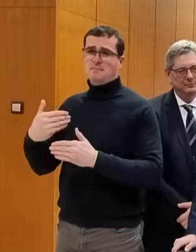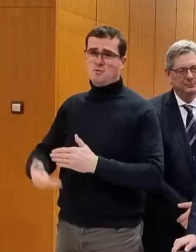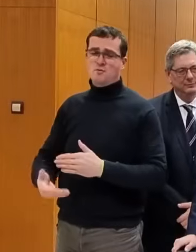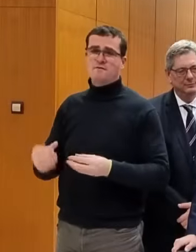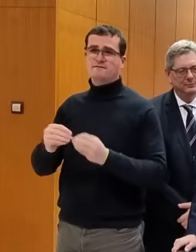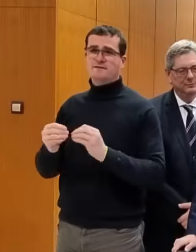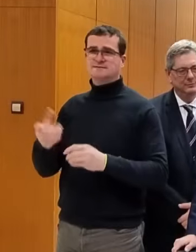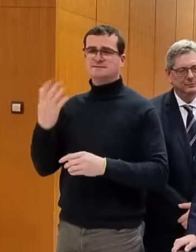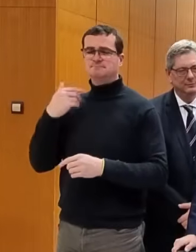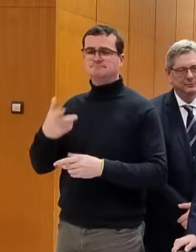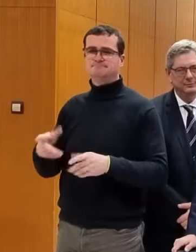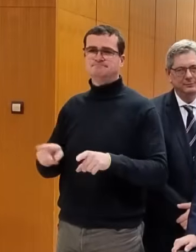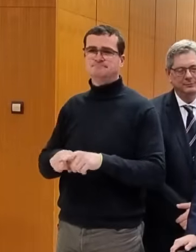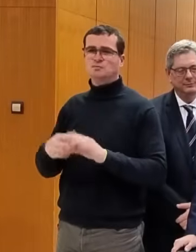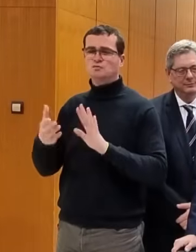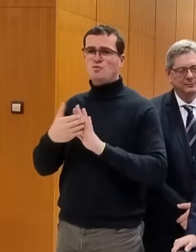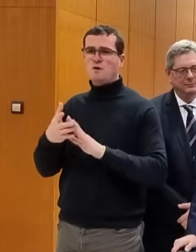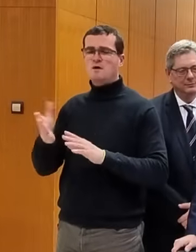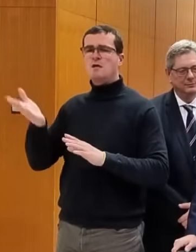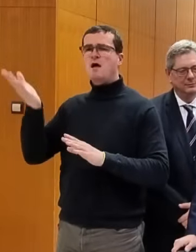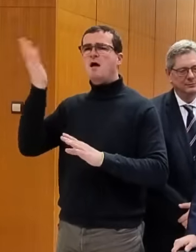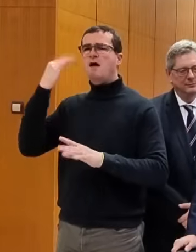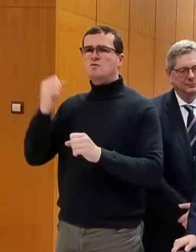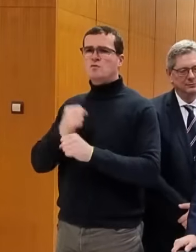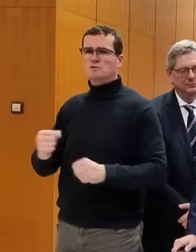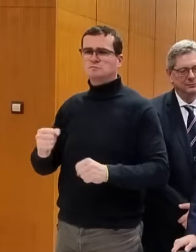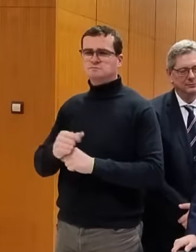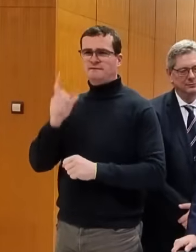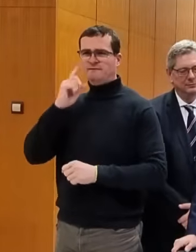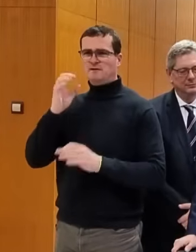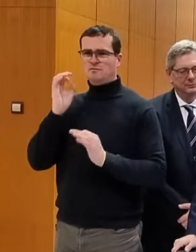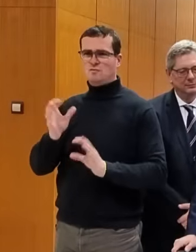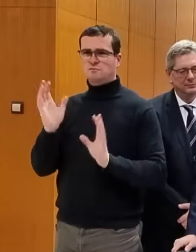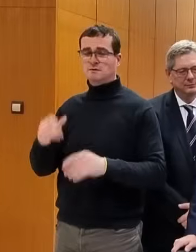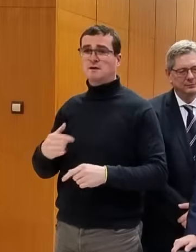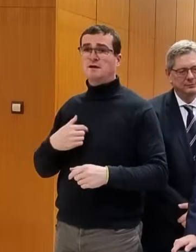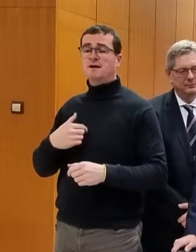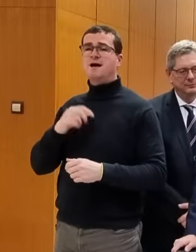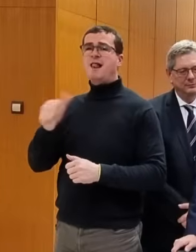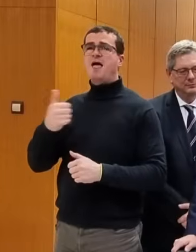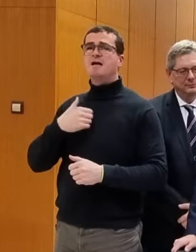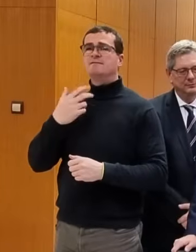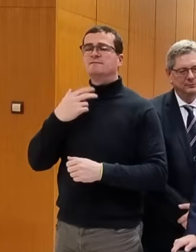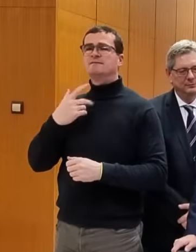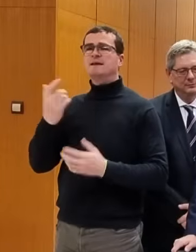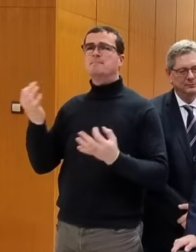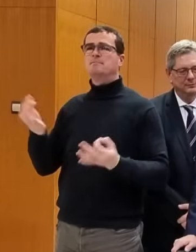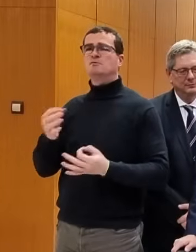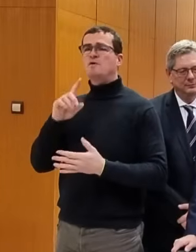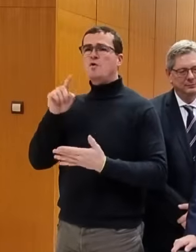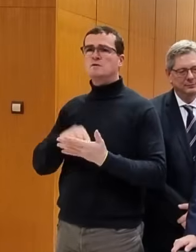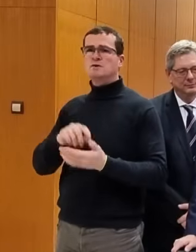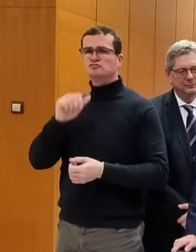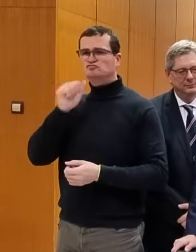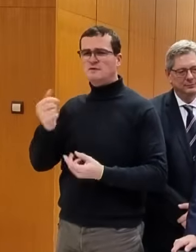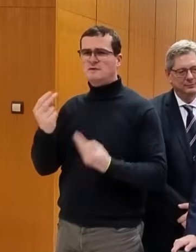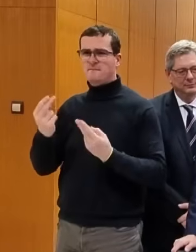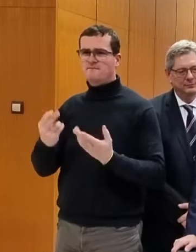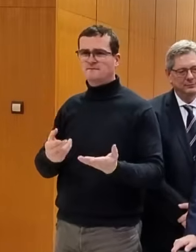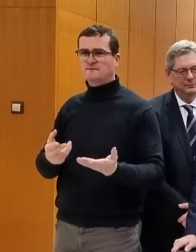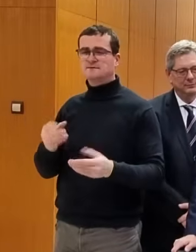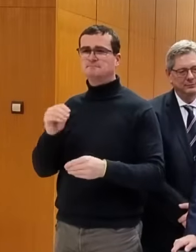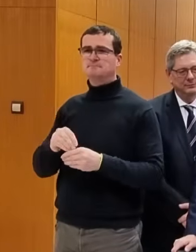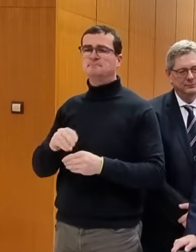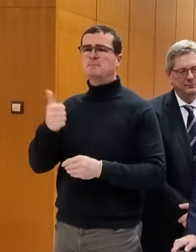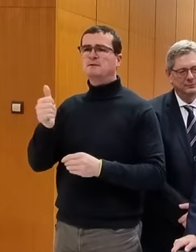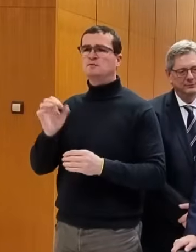Sú kauzy, ktoré majú proste dôkazy, ktoré už boli dávno rozbité a vy to viete veľmi dobre. A čo si hlavne musíte ukázať, prečo vaša otázka nemá vôbec žiadny zmysel, je,